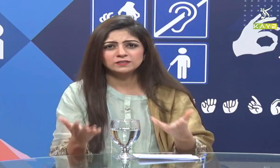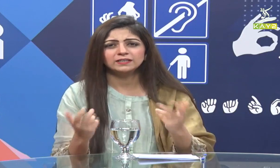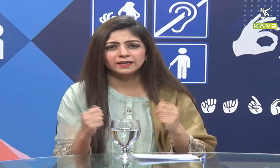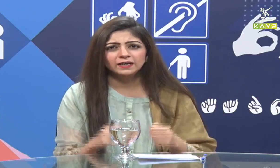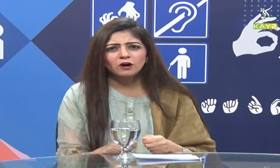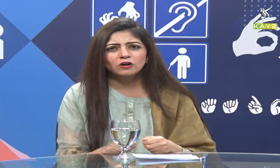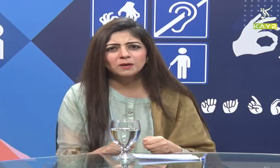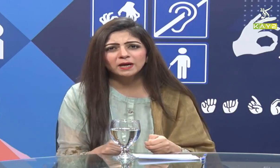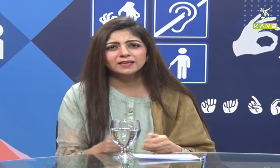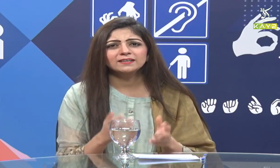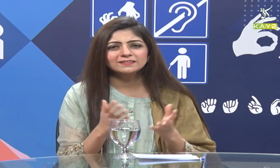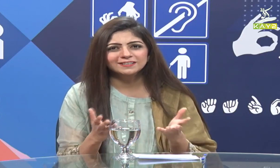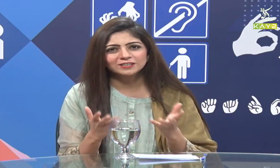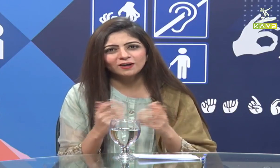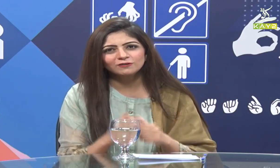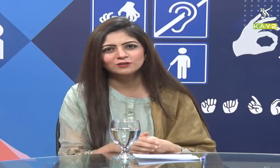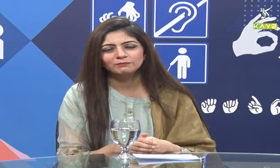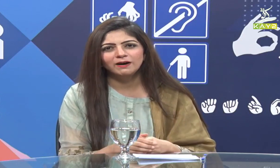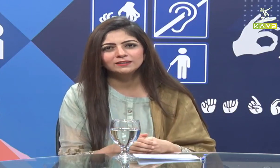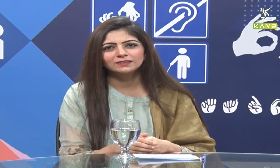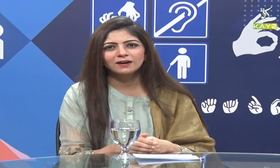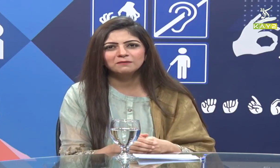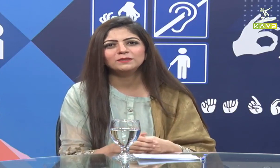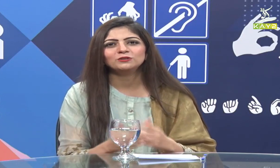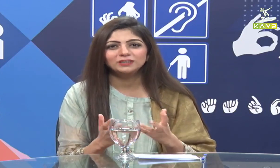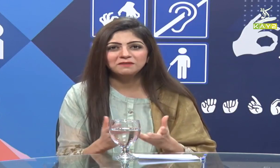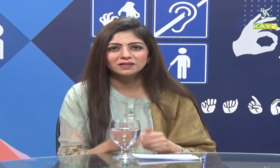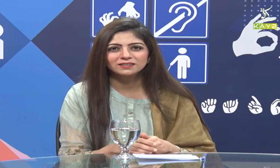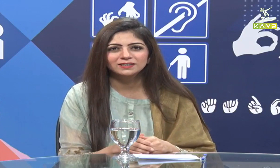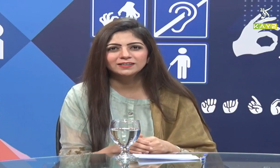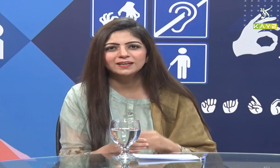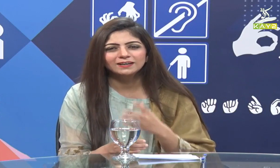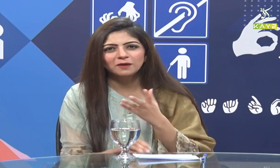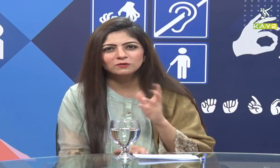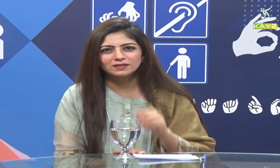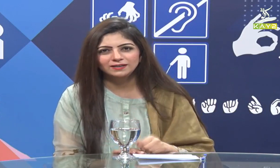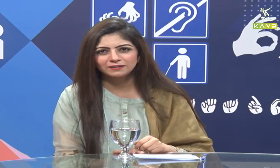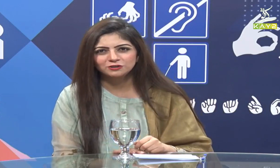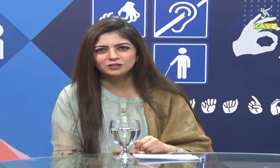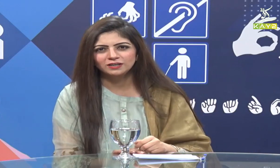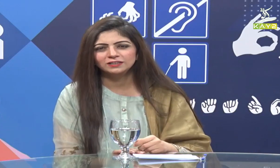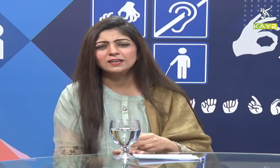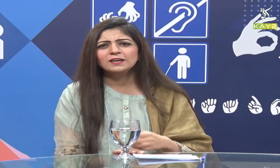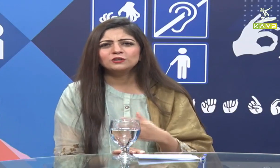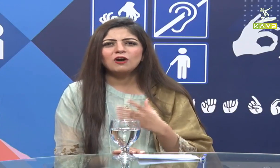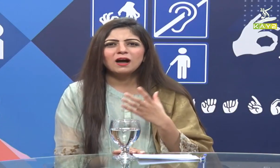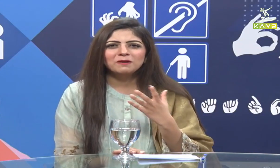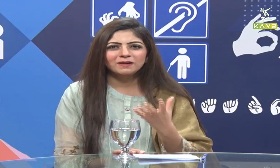सीखें। और हमारी इस इशारों की ज़ुबान का भी तो यही मकसद है ना कि अगर आपको साइन लैंग्वेज नहीं आती तो आप हमारे